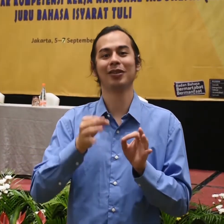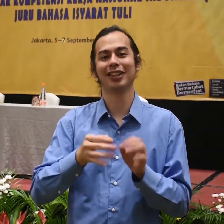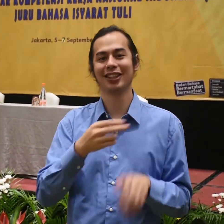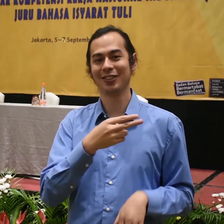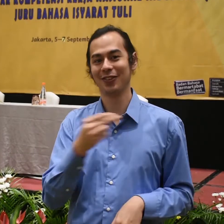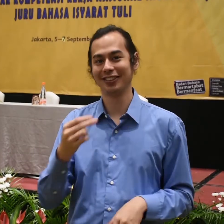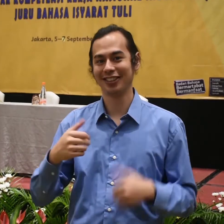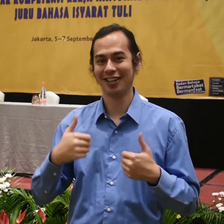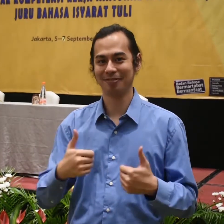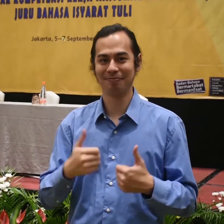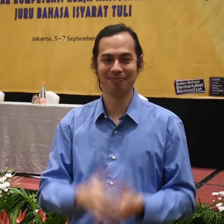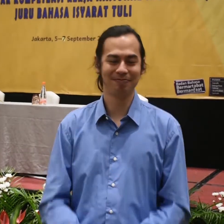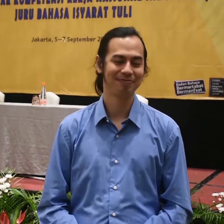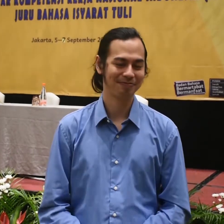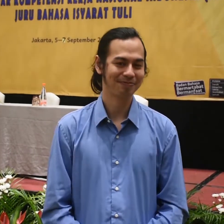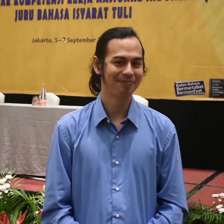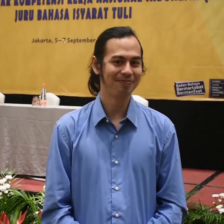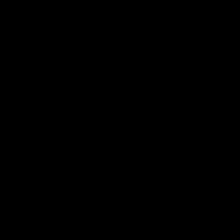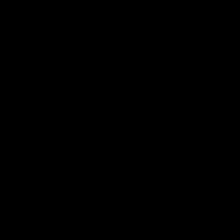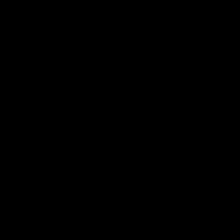SDM juru bahasa isyarat di Indonesia.